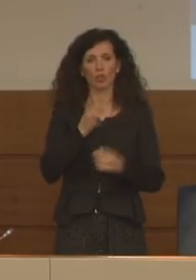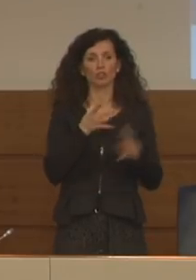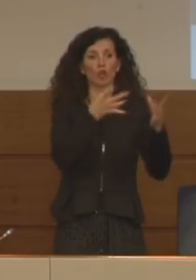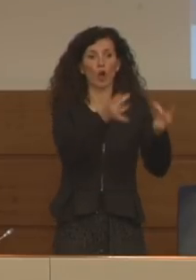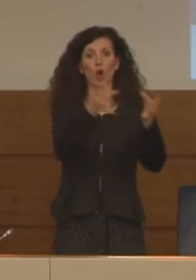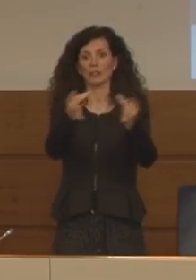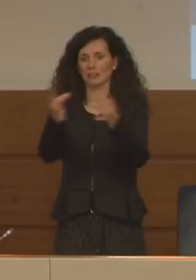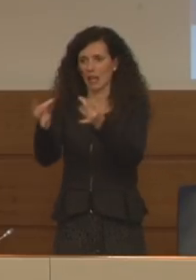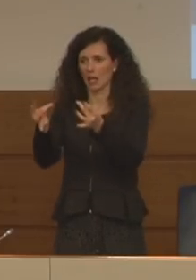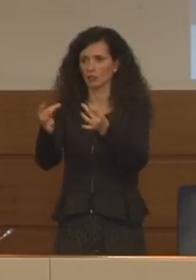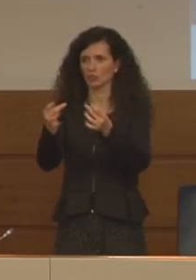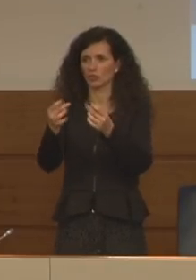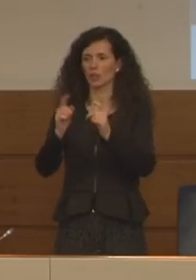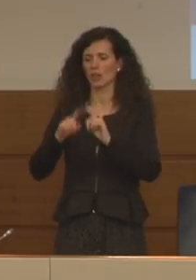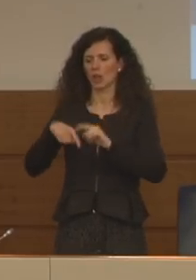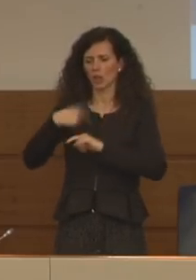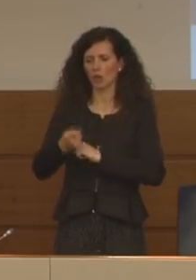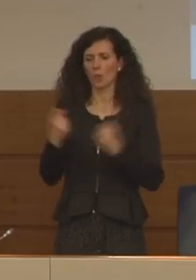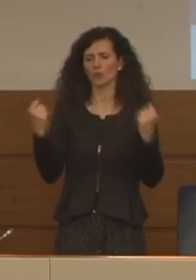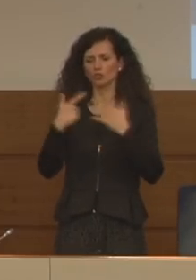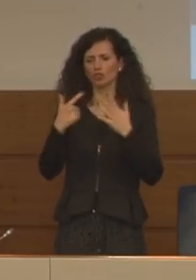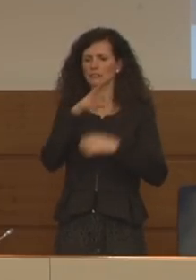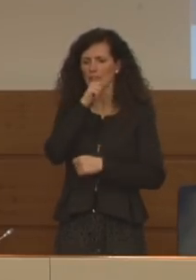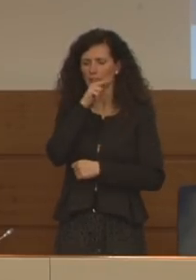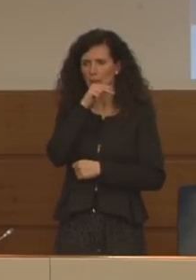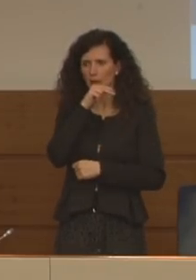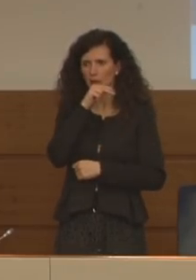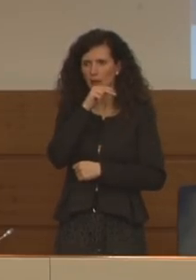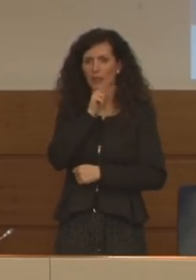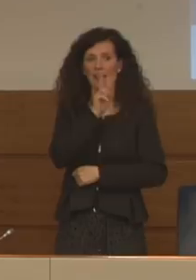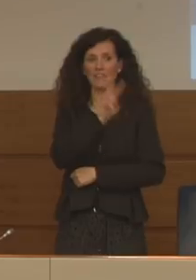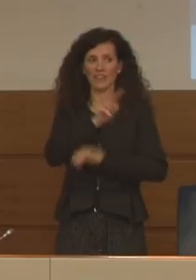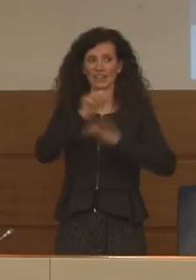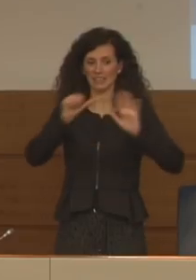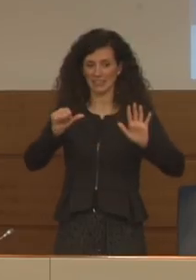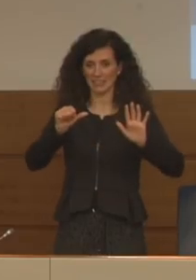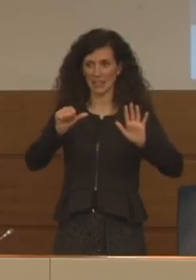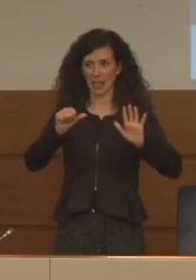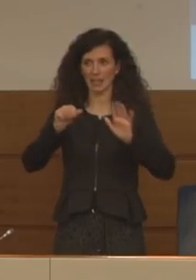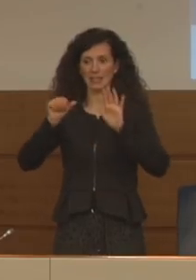una settimana dopo il 17 marzo ne contiamo 26